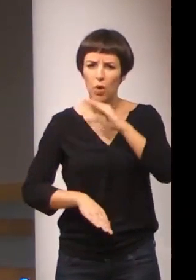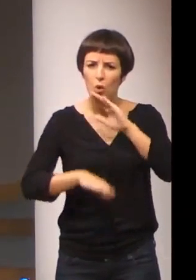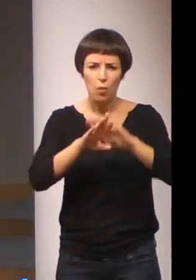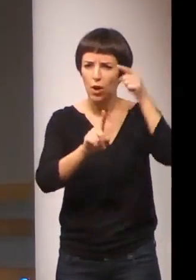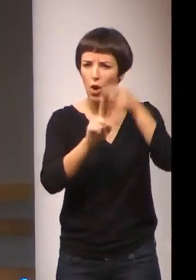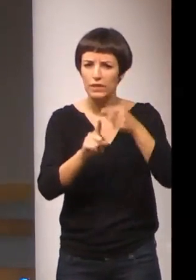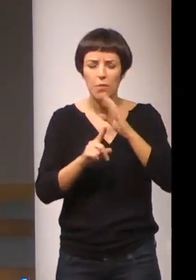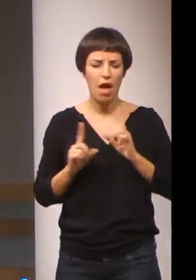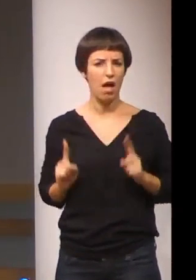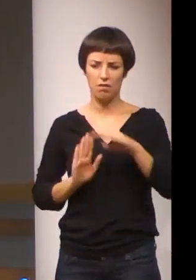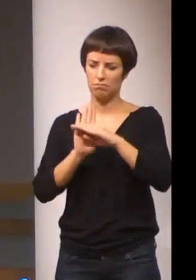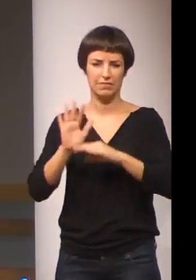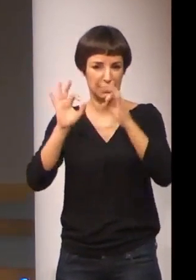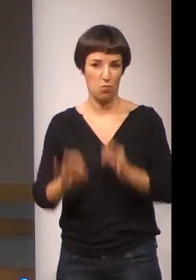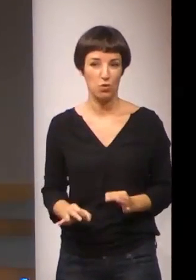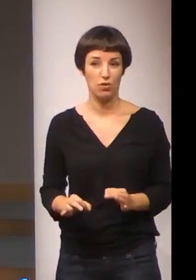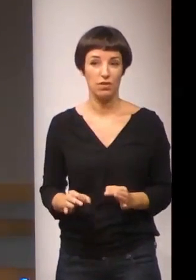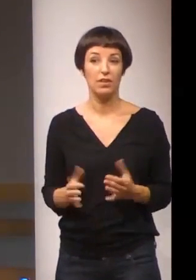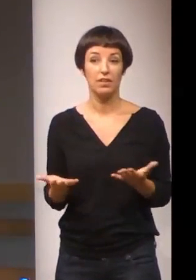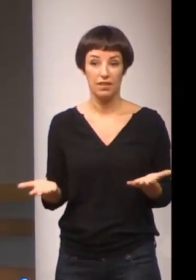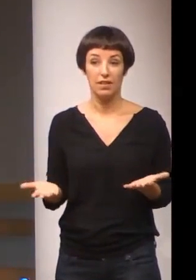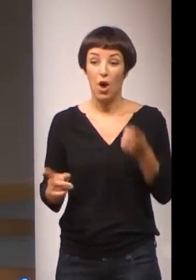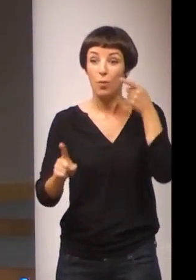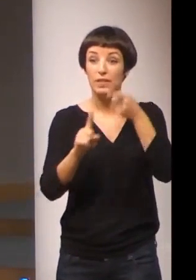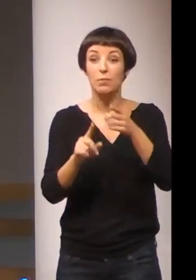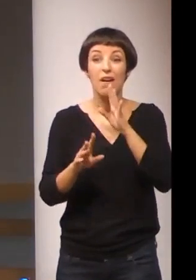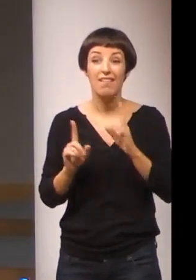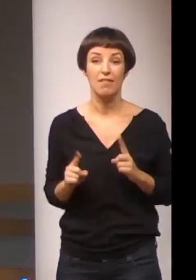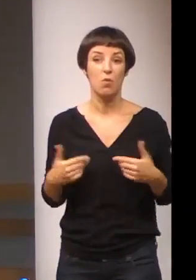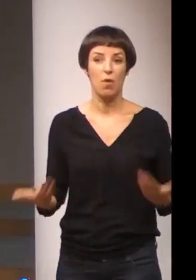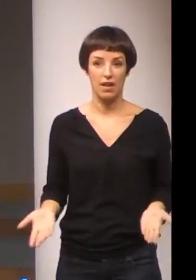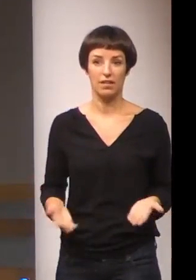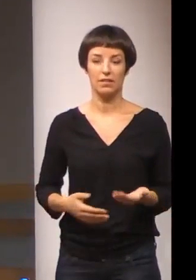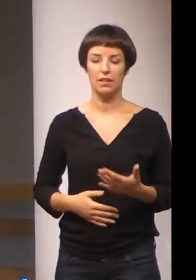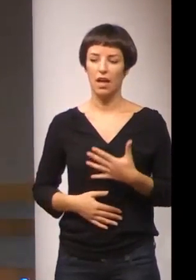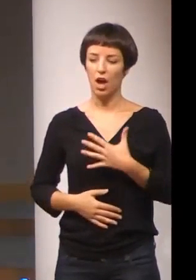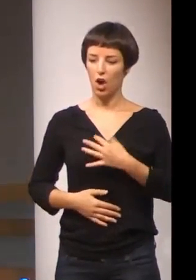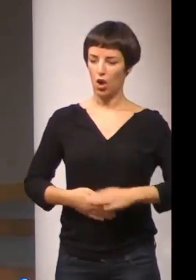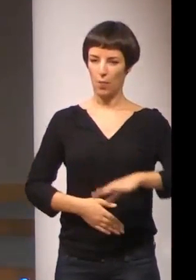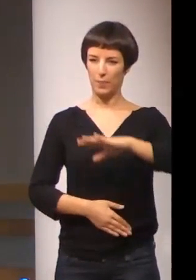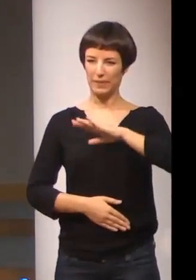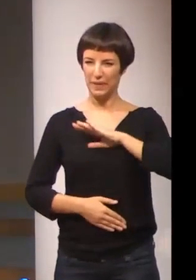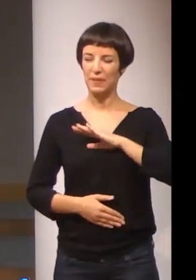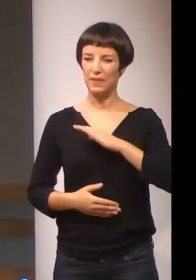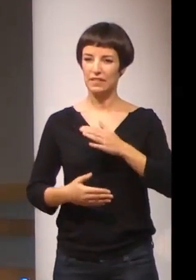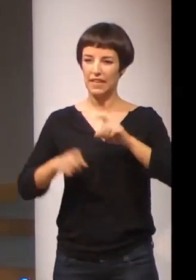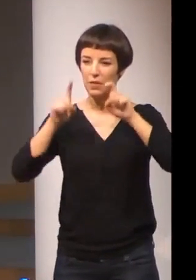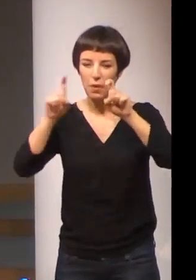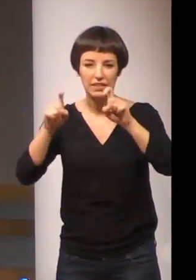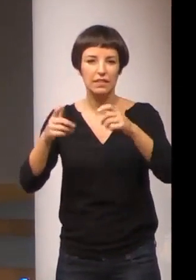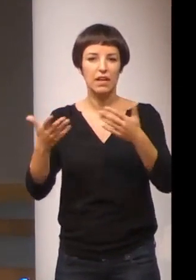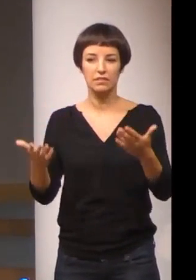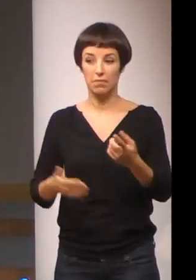objetivos previstos, que es llegar a igualar las competencias educativas